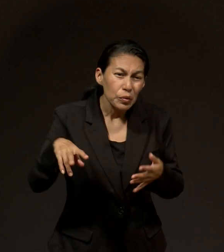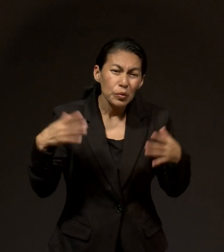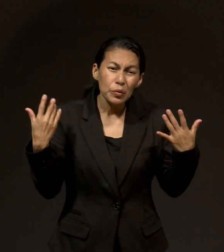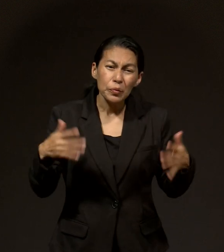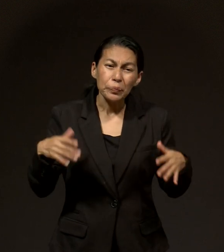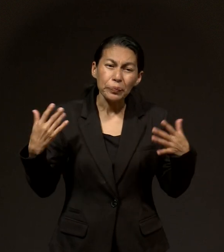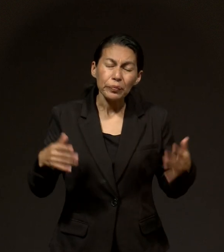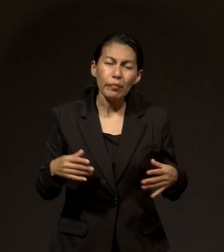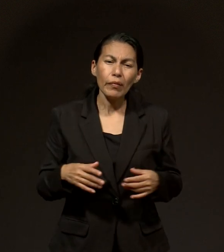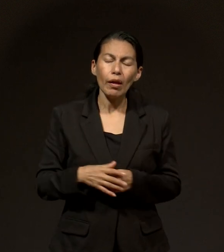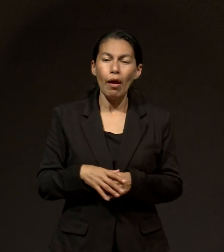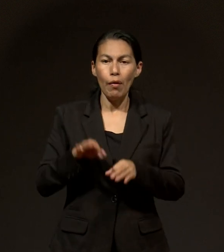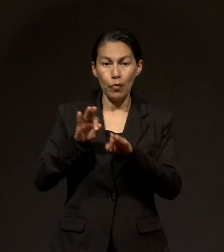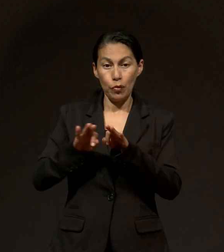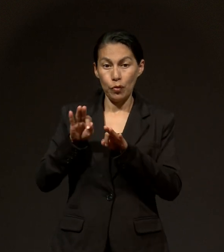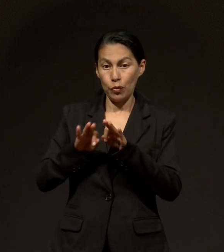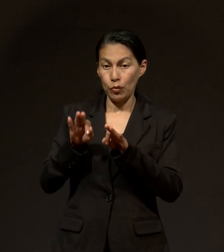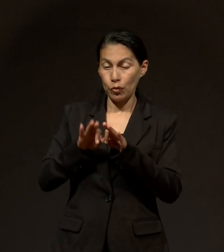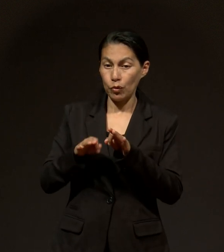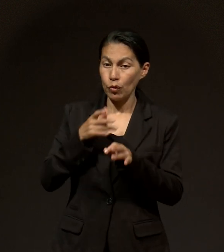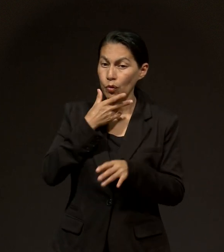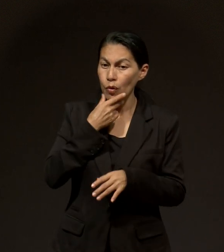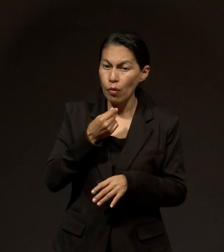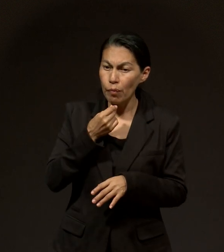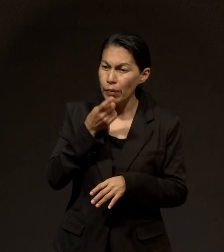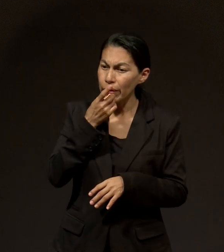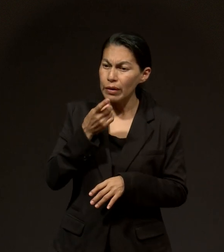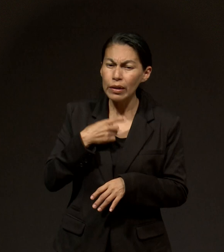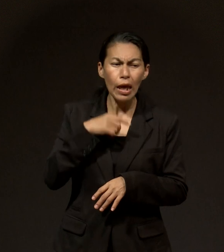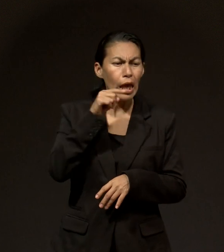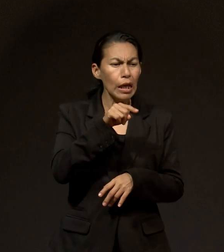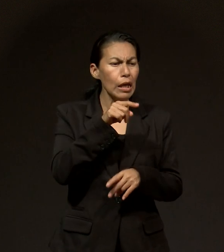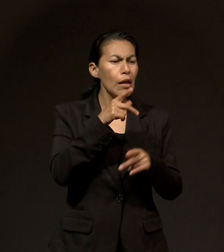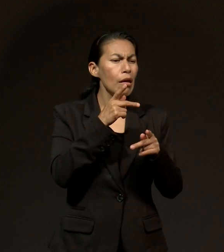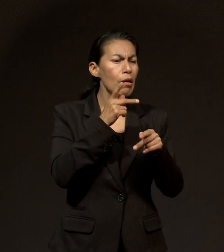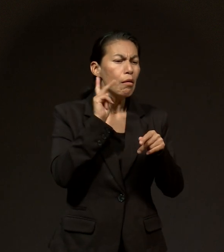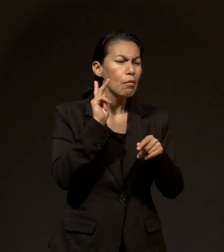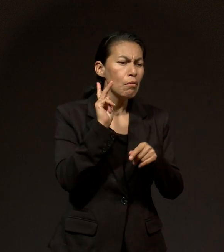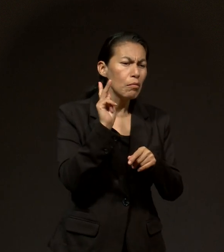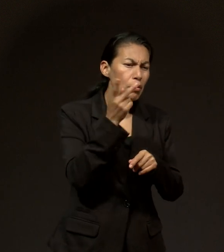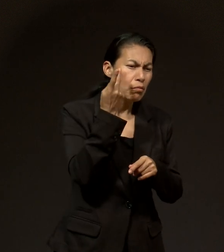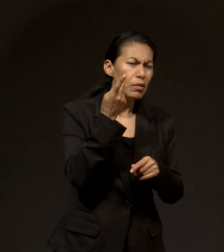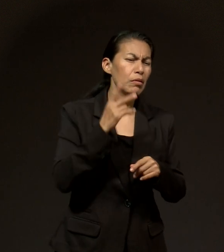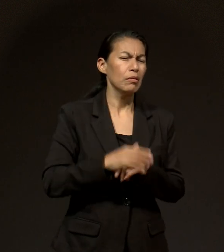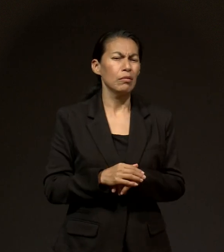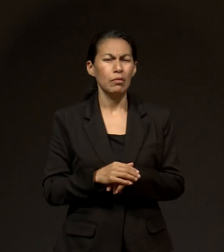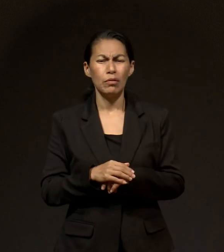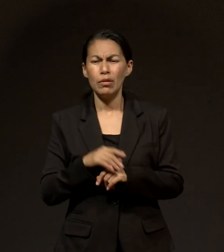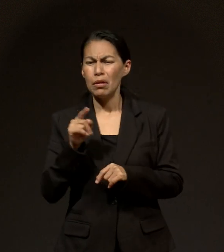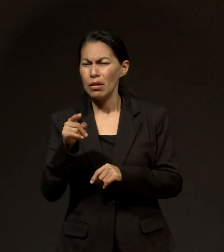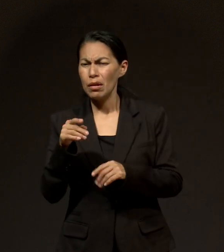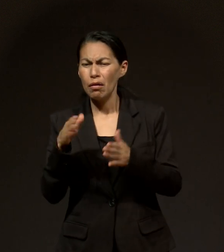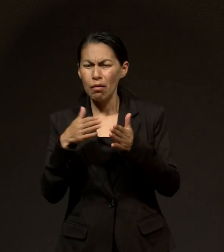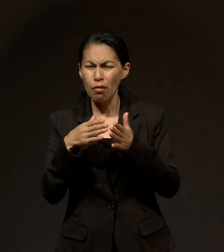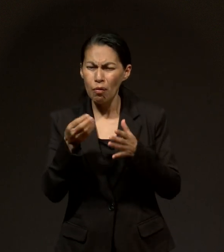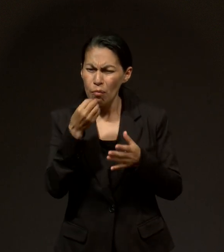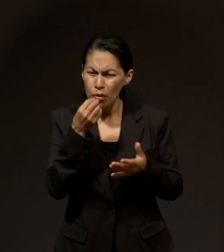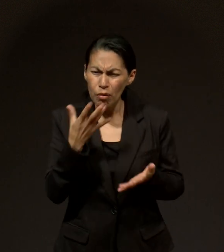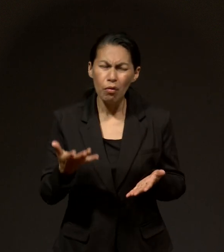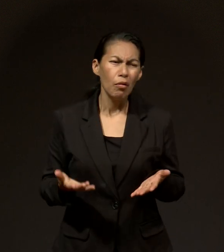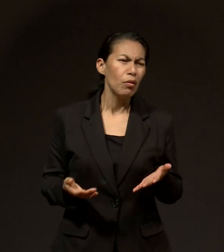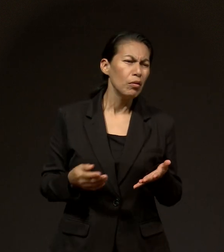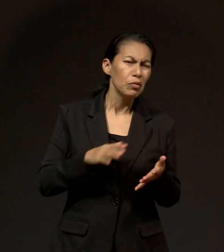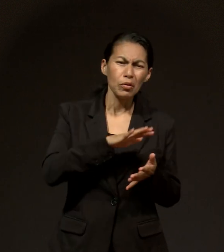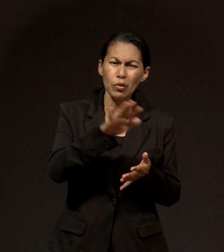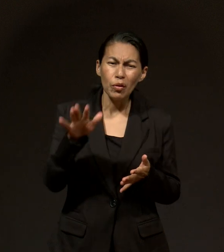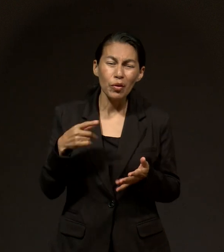me dice mi tío, mira esta es la preparatoria. Y aquí están los dormitorios, aquí hay comedor. Y yo, guau, le